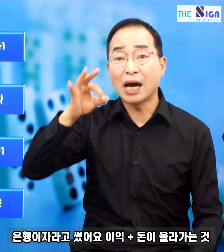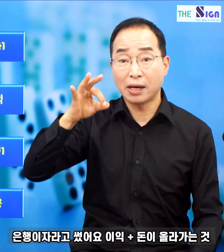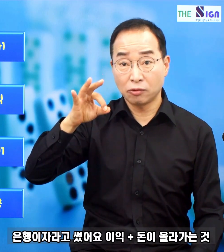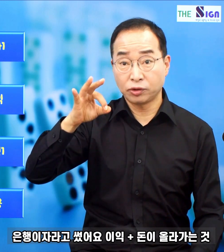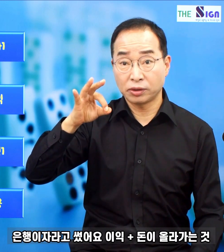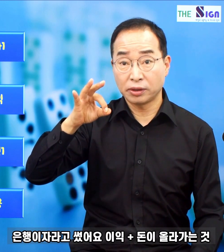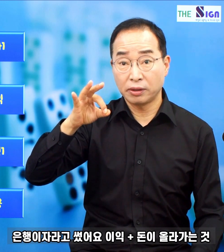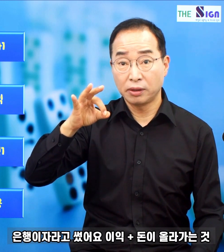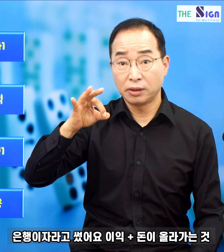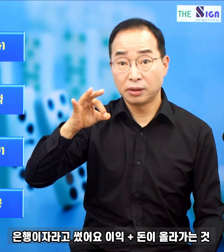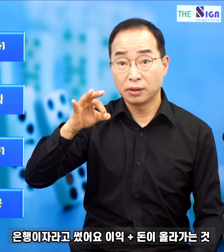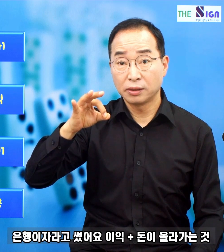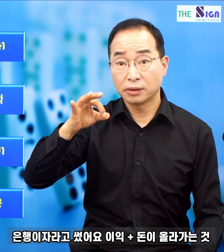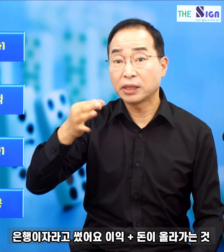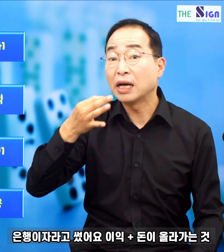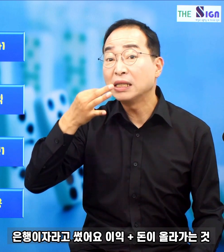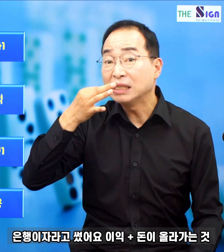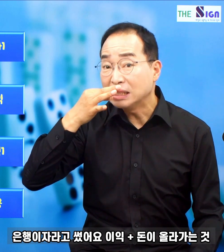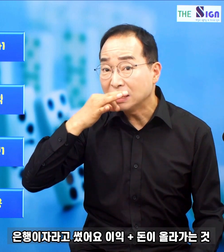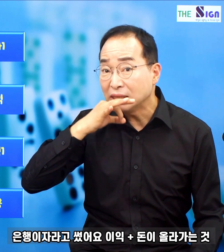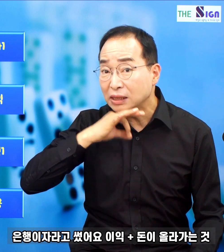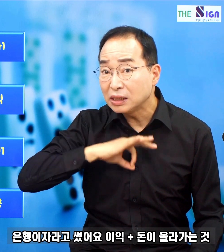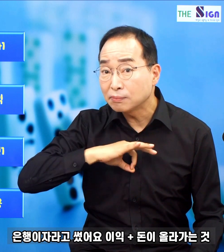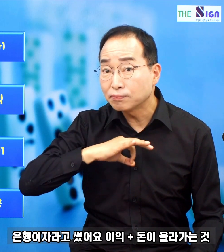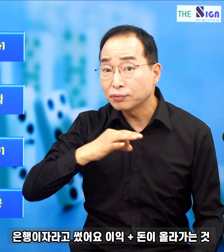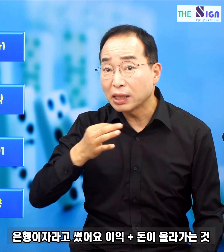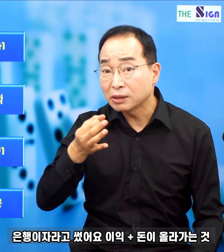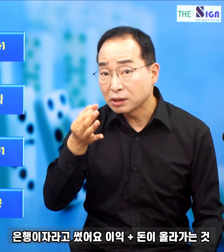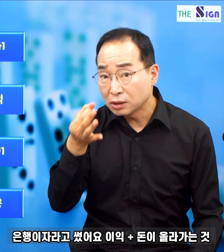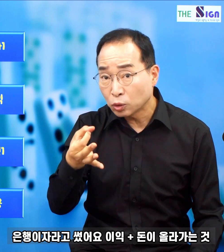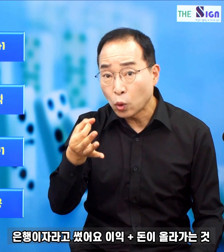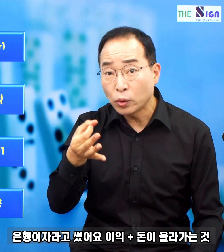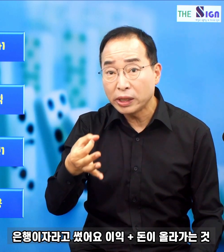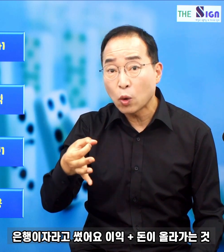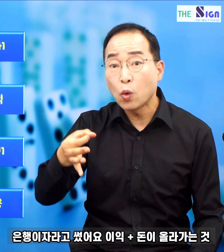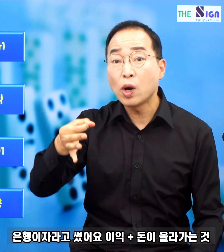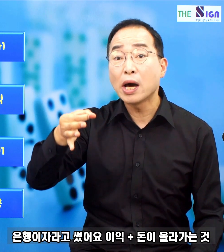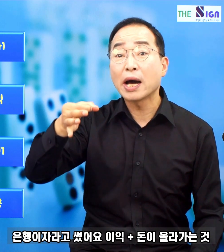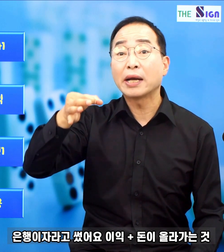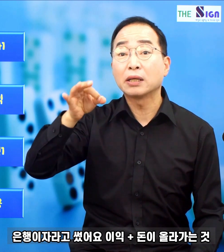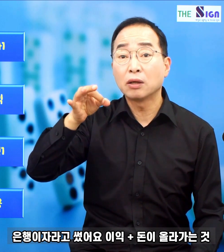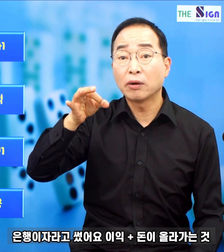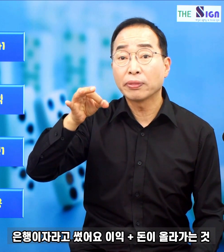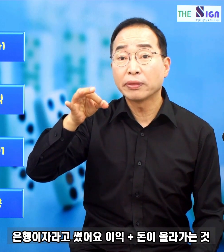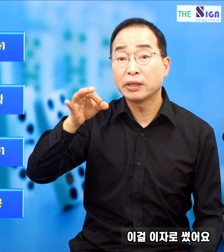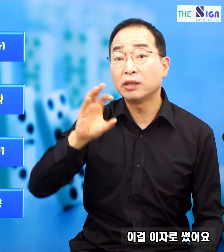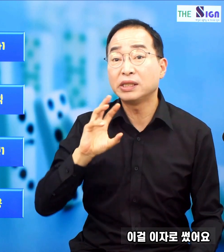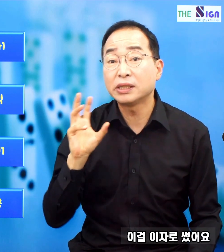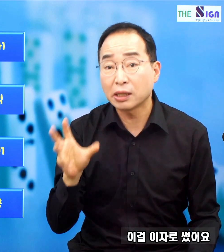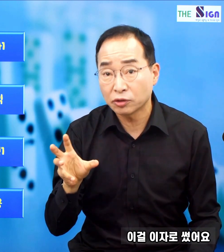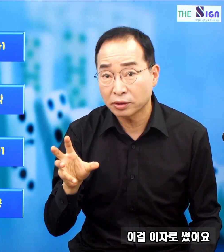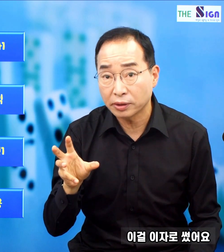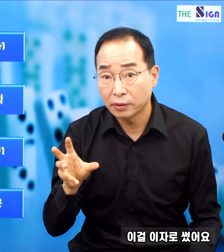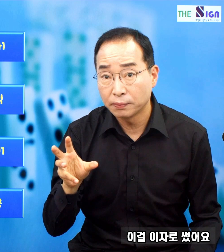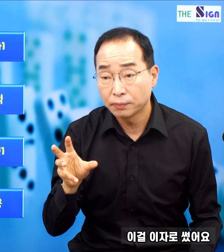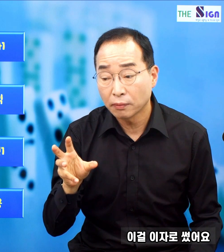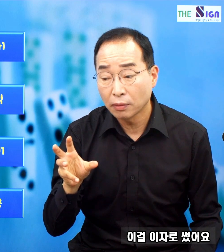이자라고 썼어요. 자, 이익 플러스 돈이 올라가는 것, 이걸 이자로 썼어요.